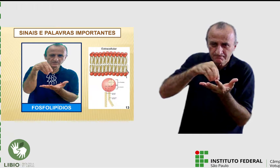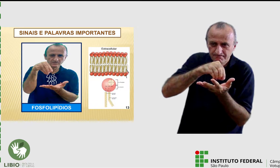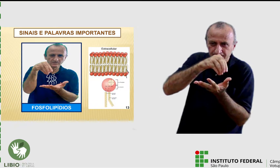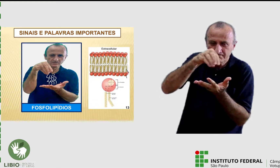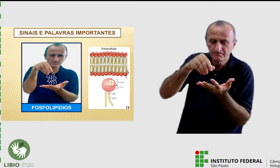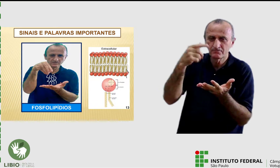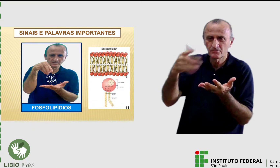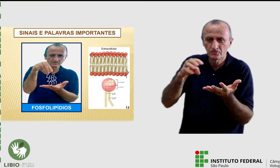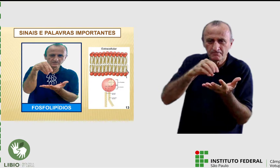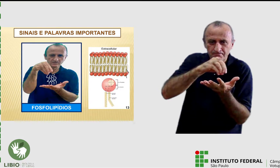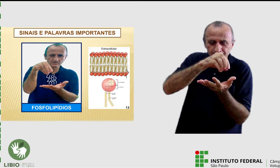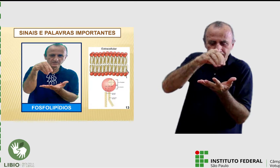Fosfolipídios, fosfolipídios.